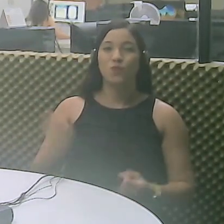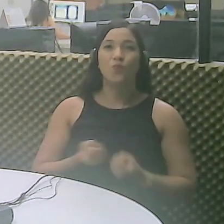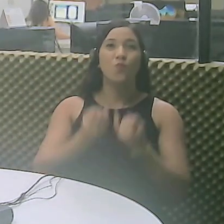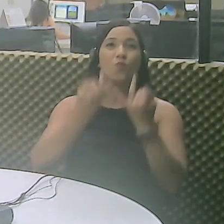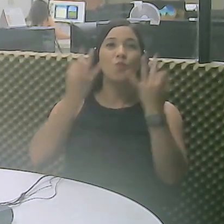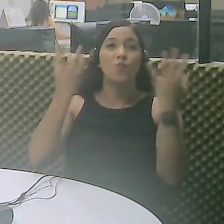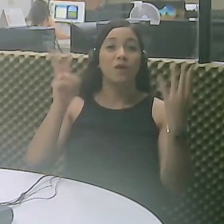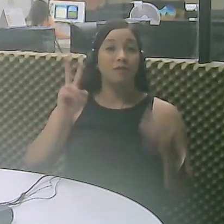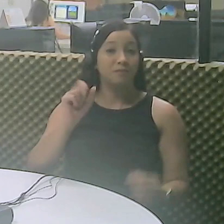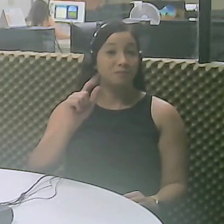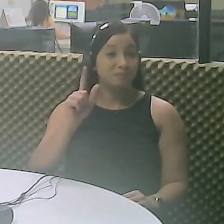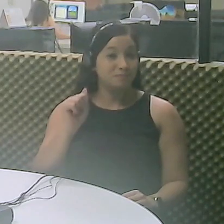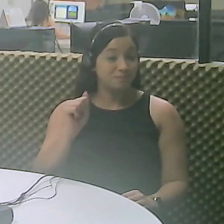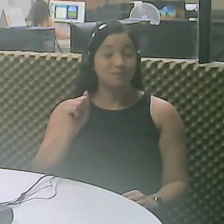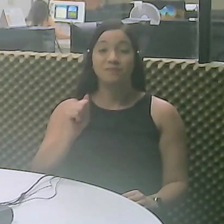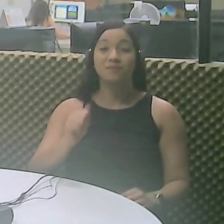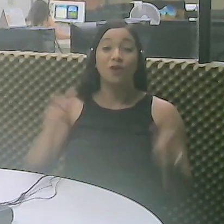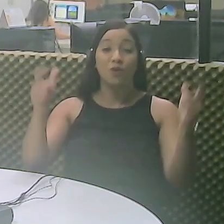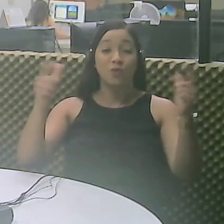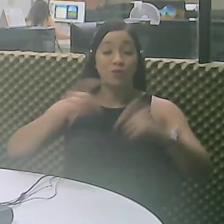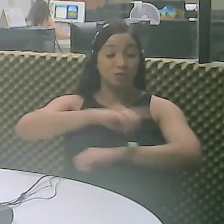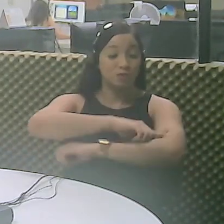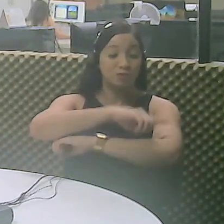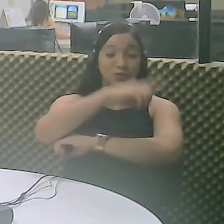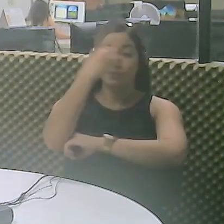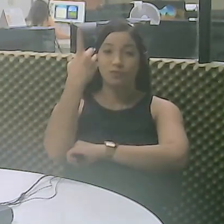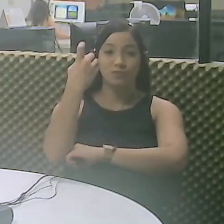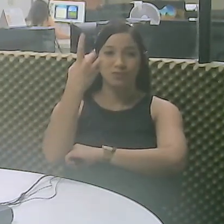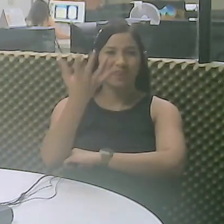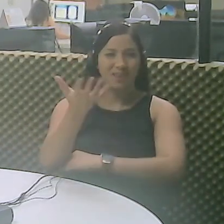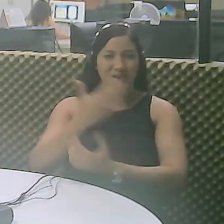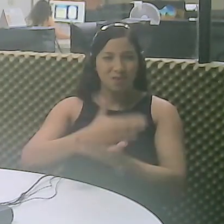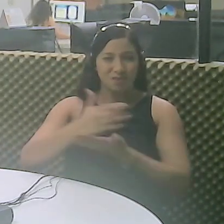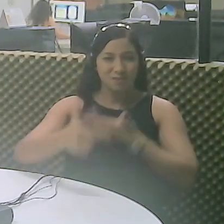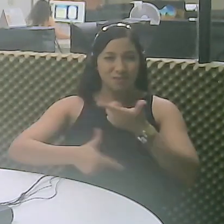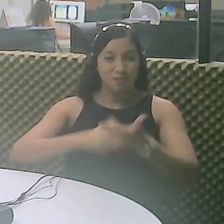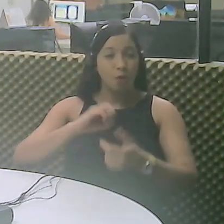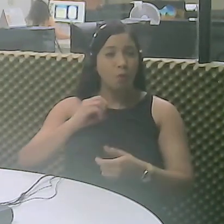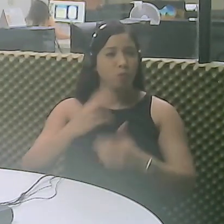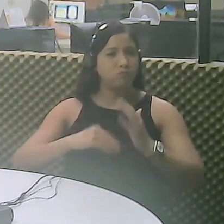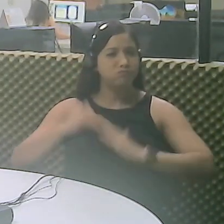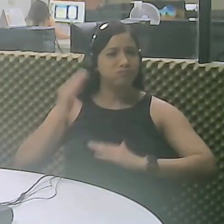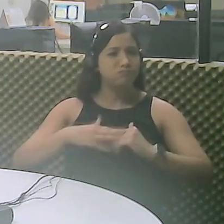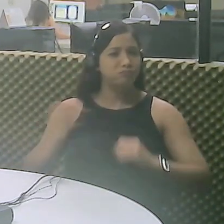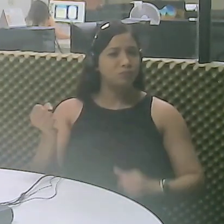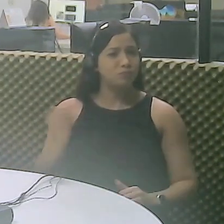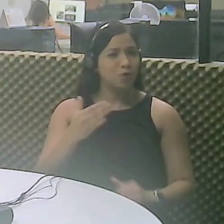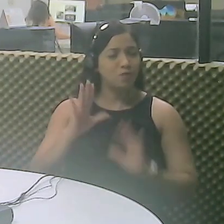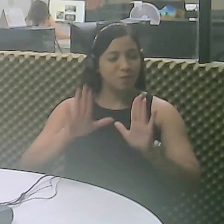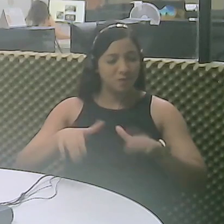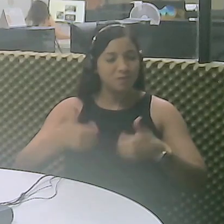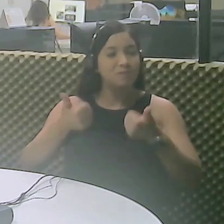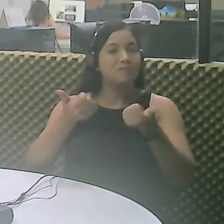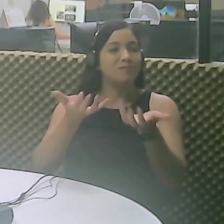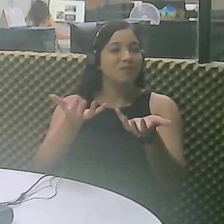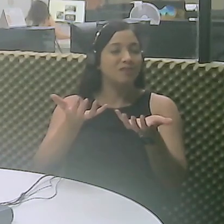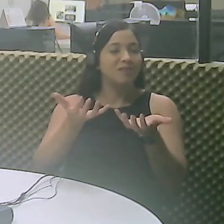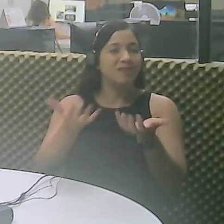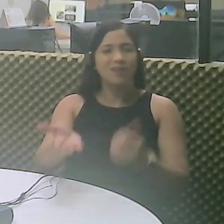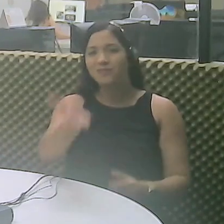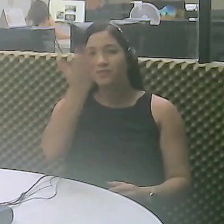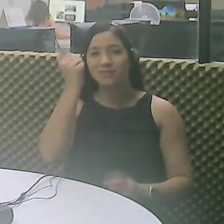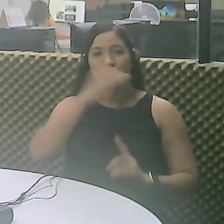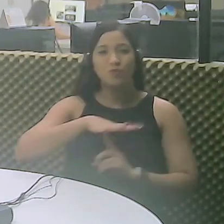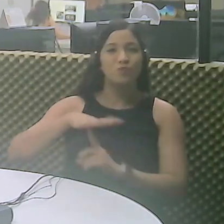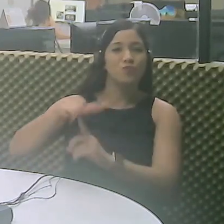e milhares de vagas num único dia. Quer começar a trabalhar ou mudar de área, melhorar na carreira? Vem pro